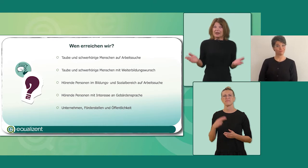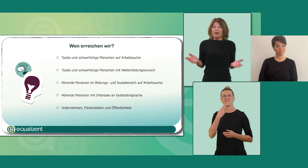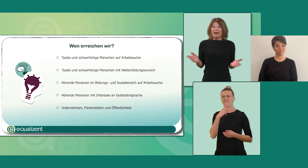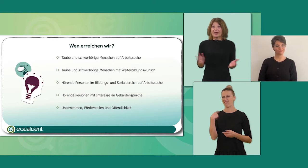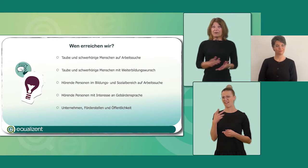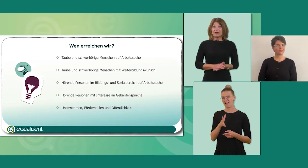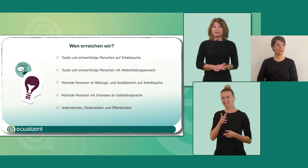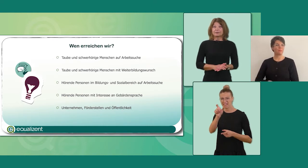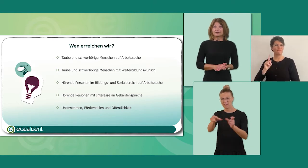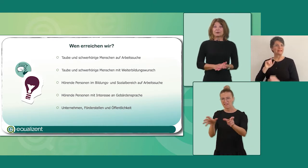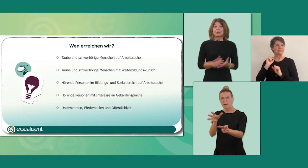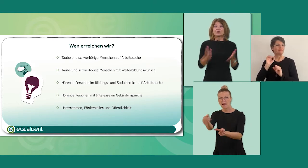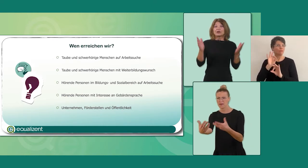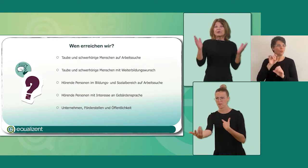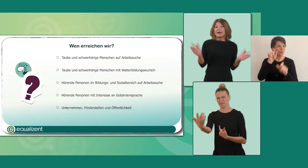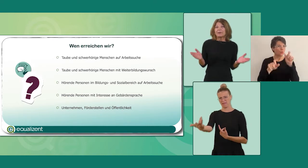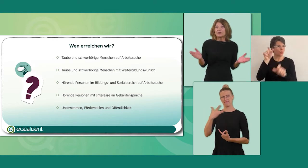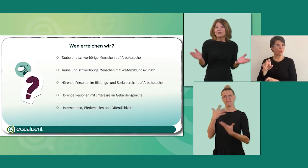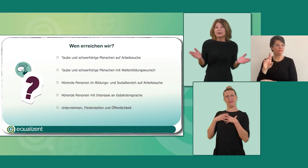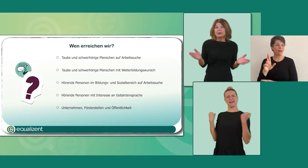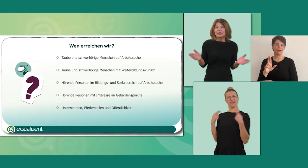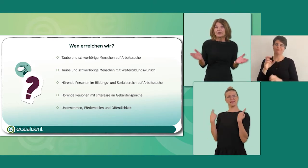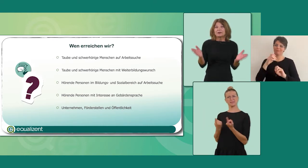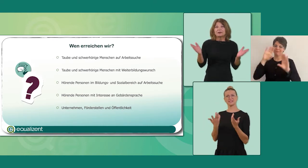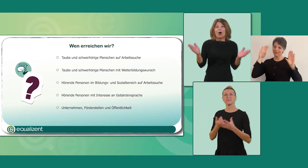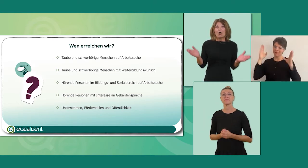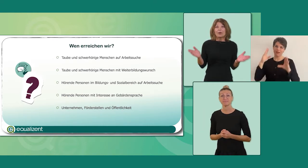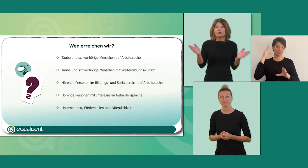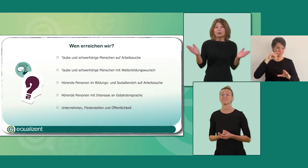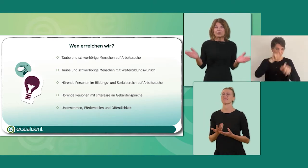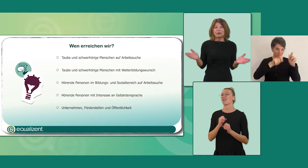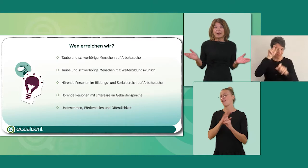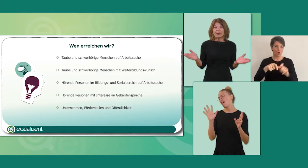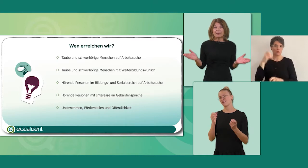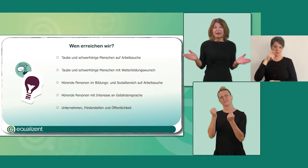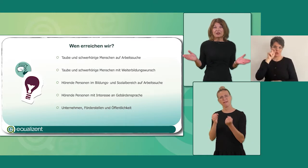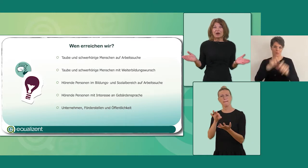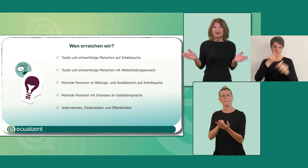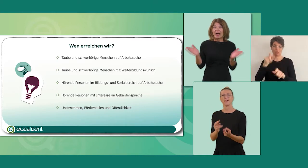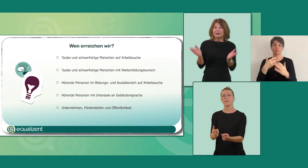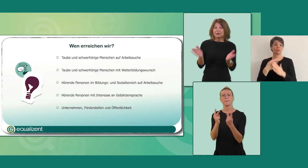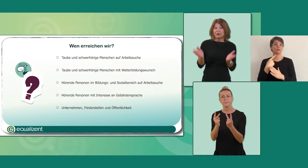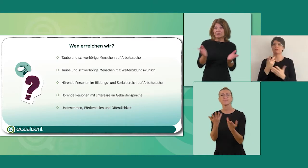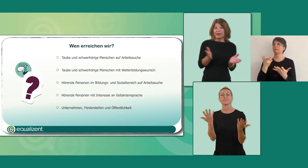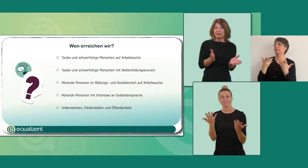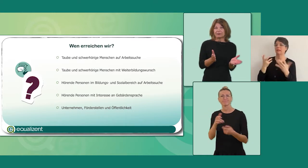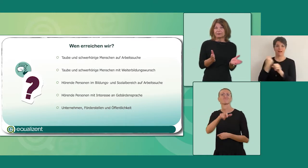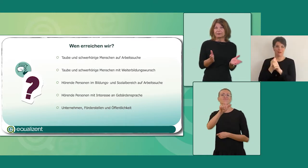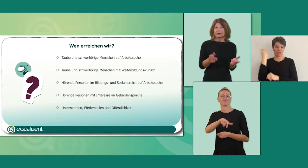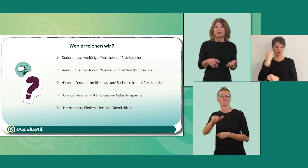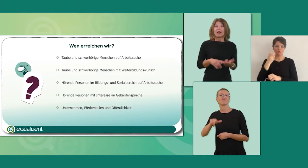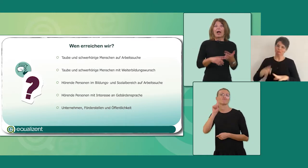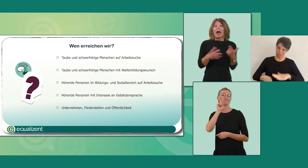Wen genau erreichen wir? Unser Schwerpunkt ist natürlich, taube und gehörige Menschen auf der Arbeitssuche zu